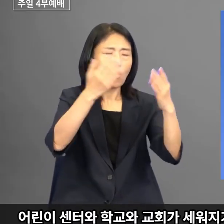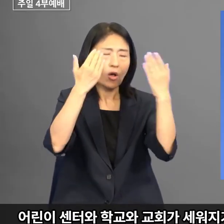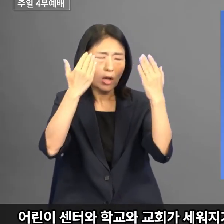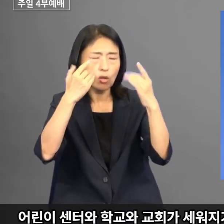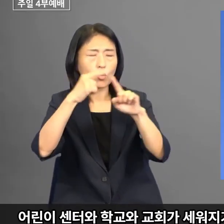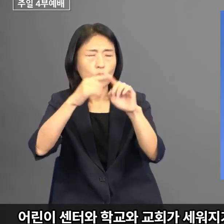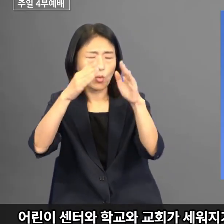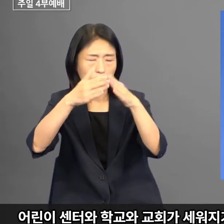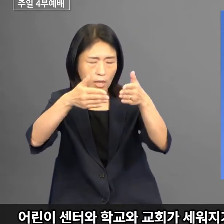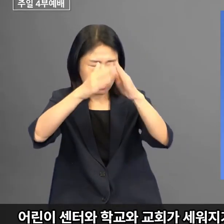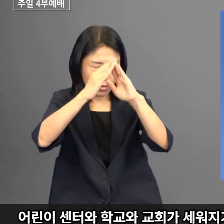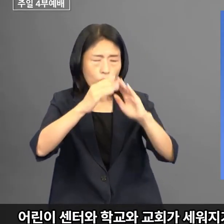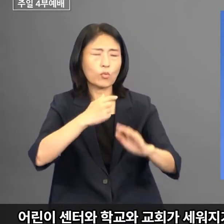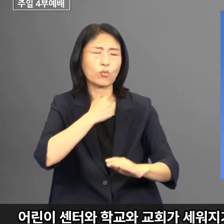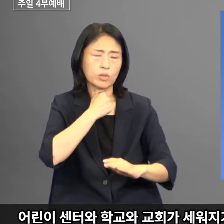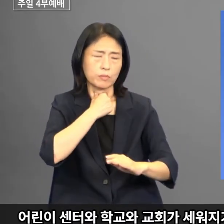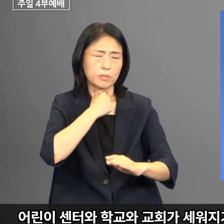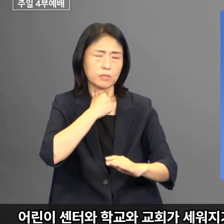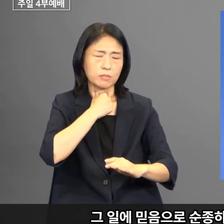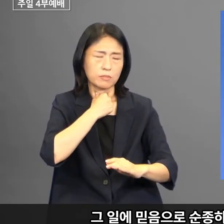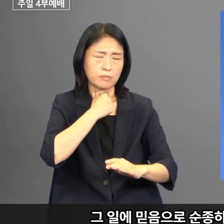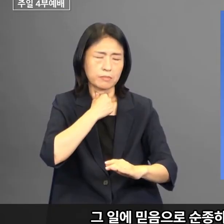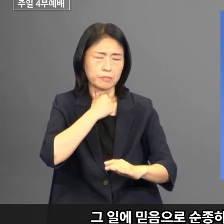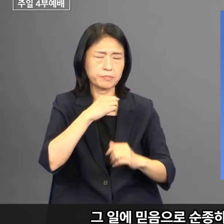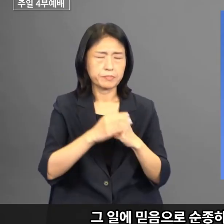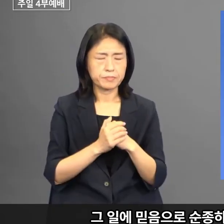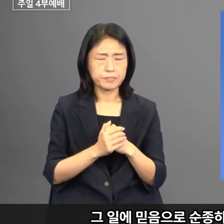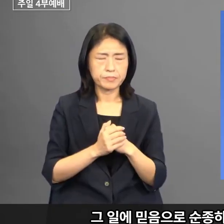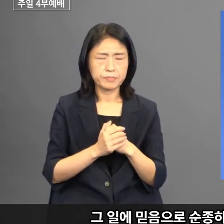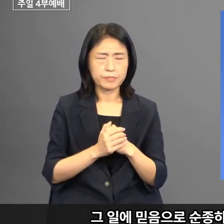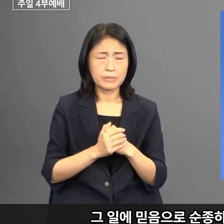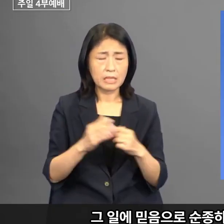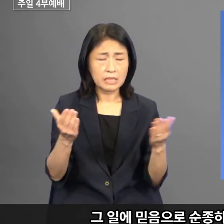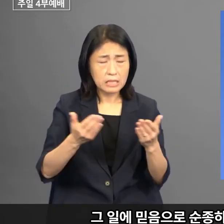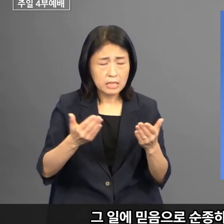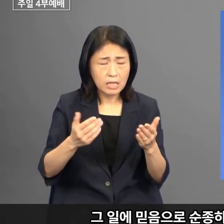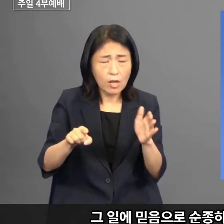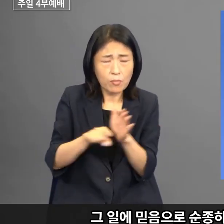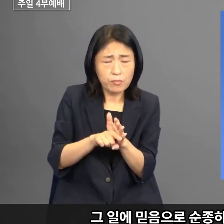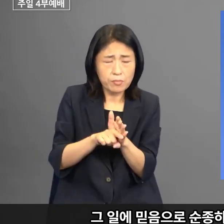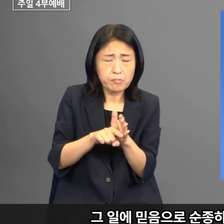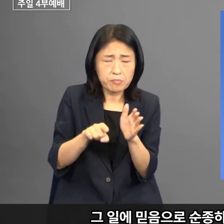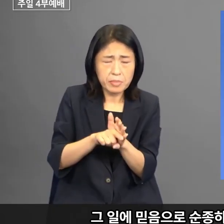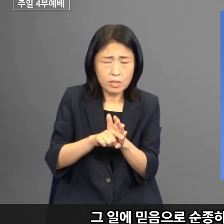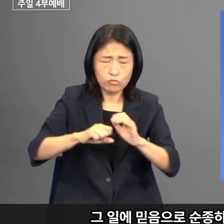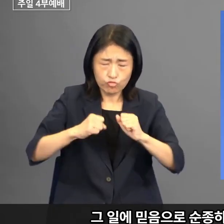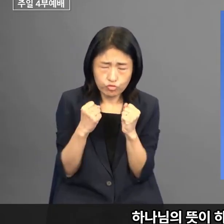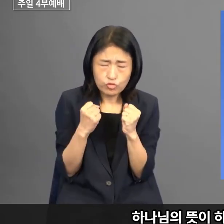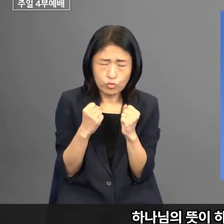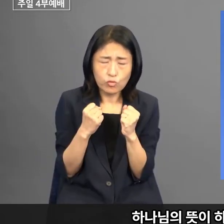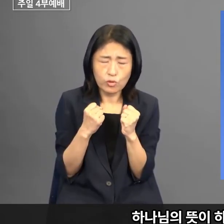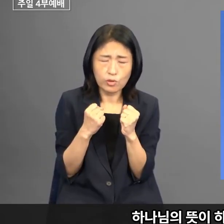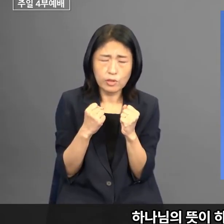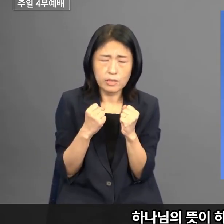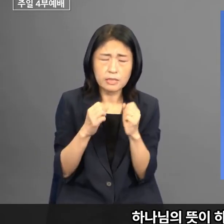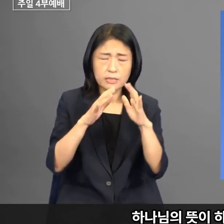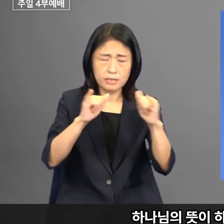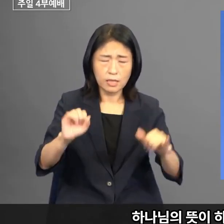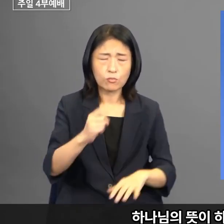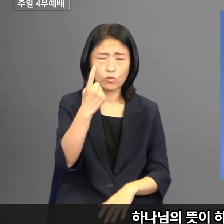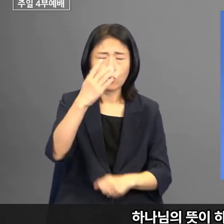교회가 세워지기를 원하는 마음으로 준비하고 있습니다. 그 일에 믿음으로 순종하여 반응하는 이들을 통하여 하나님의